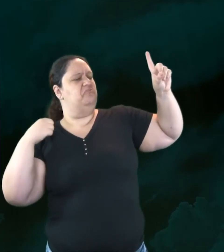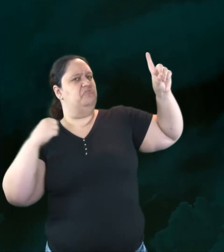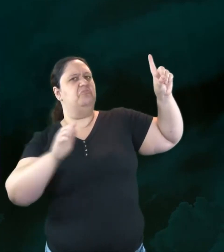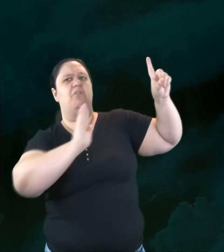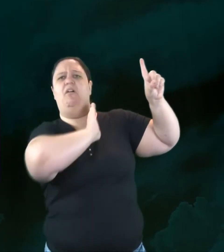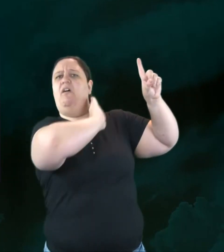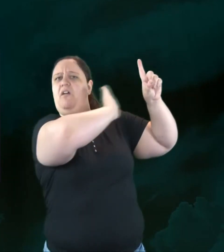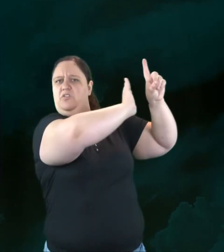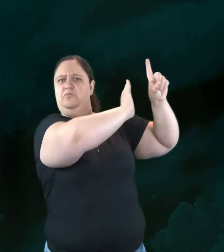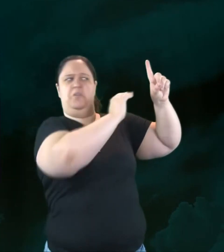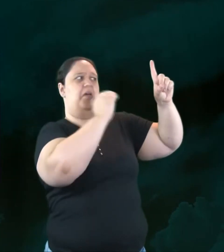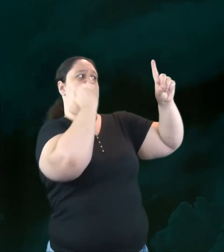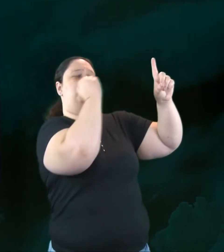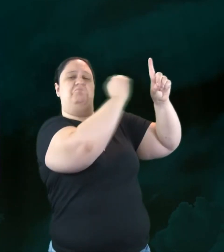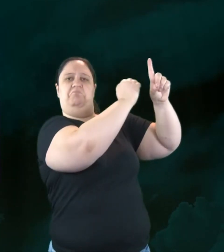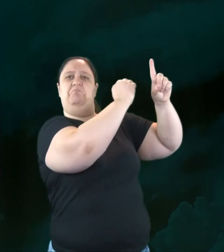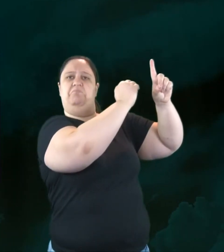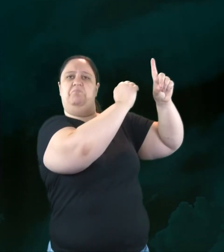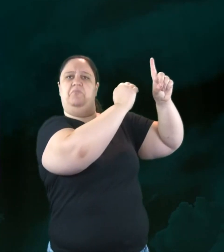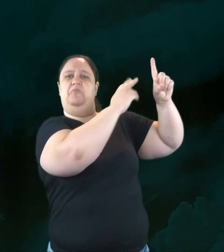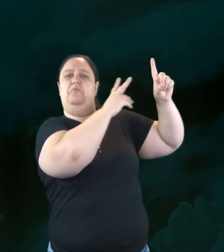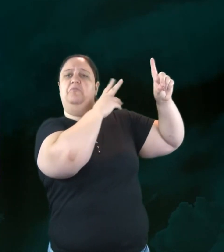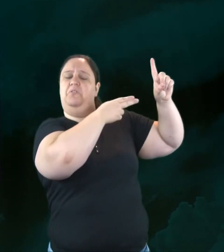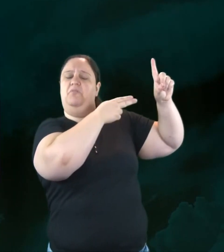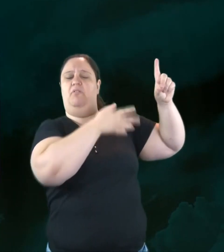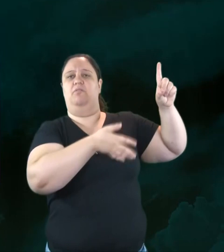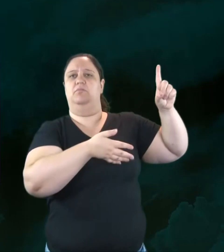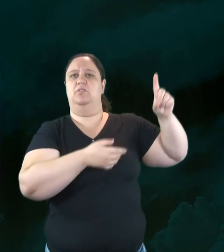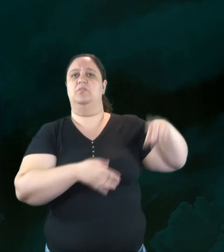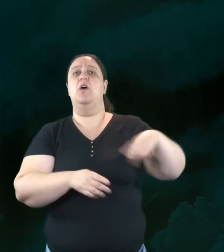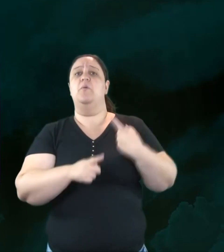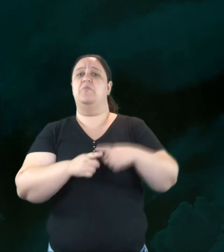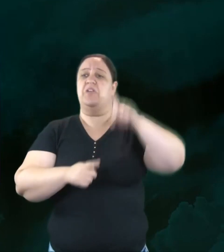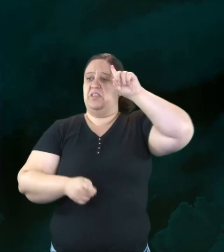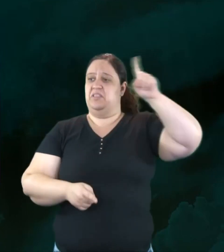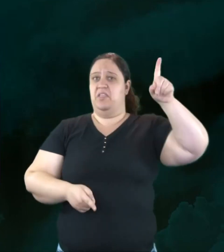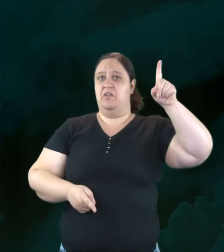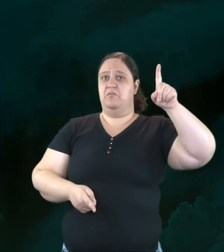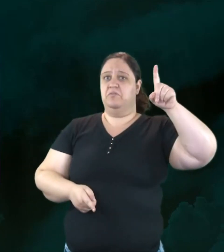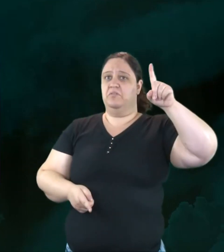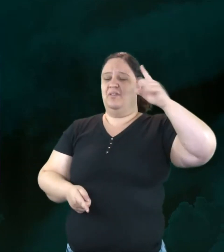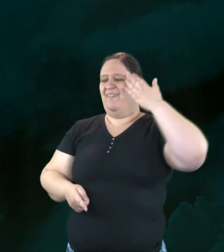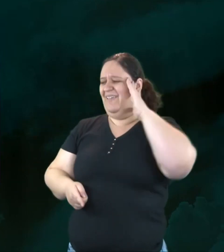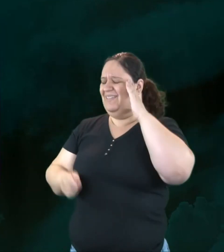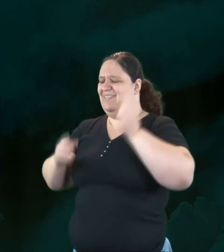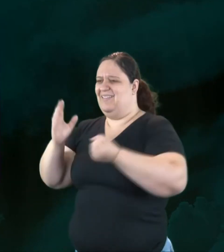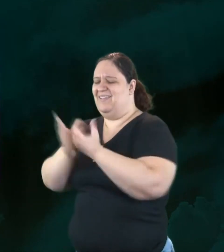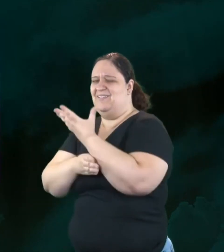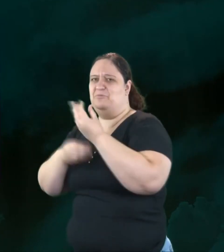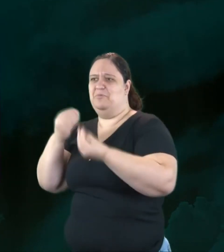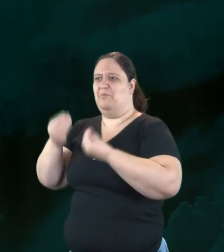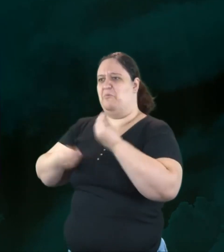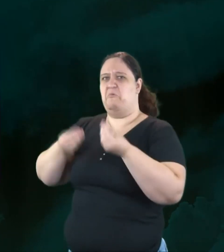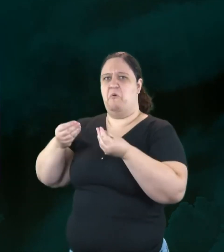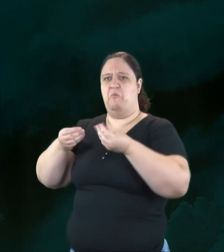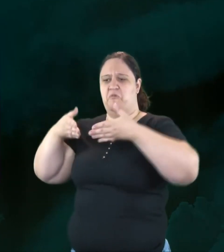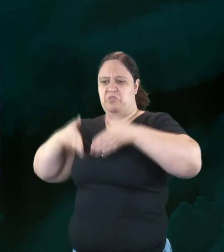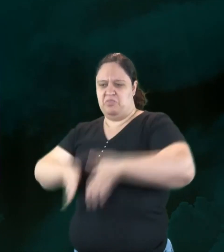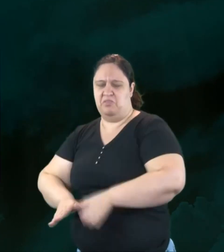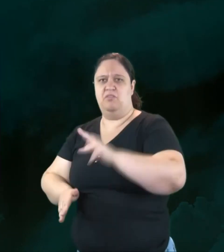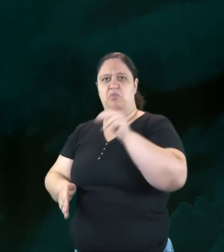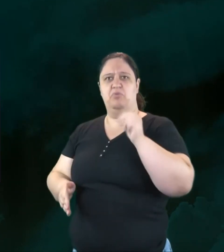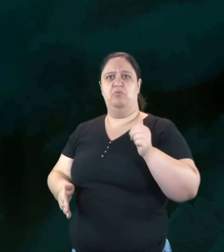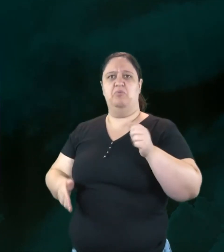Criador não entenderia as criaturas, portanto Deus precisaria de um intermediário